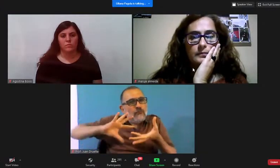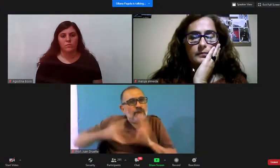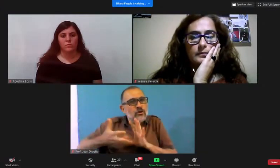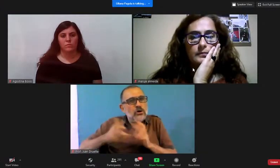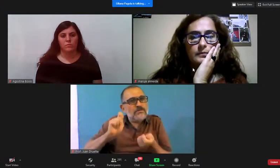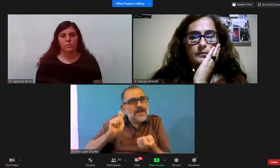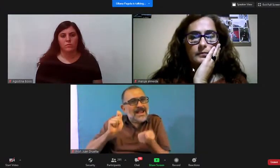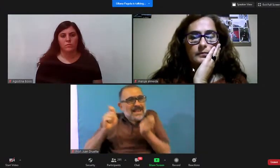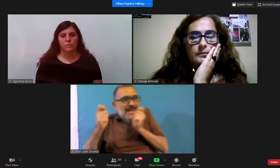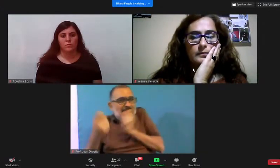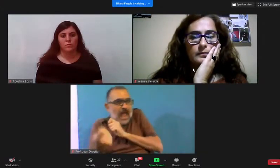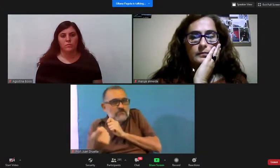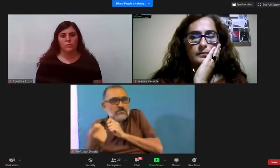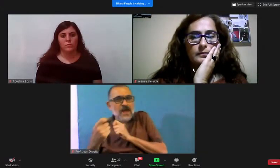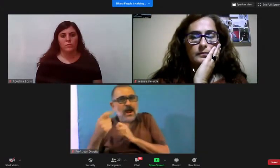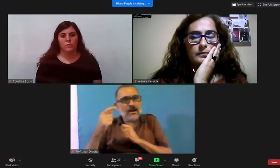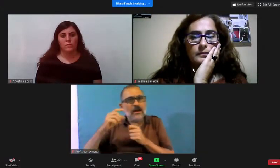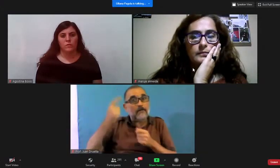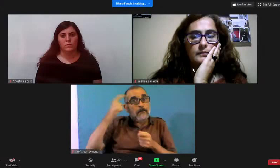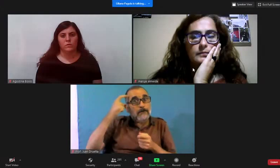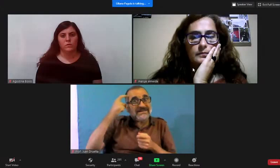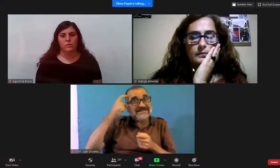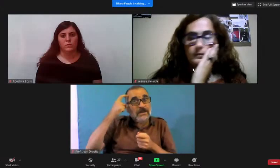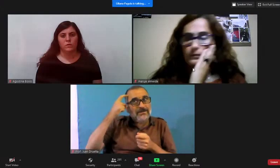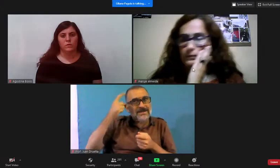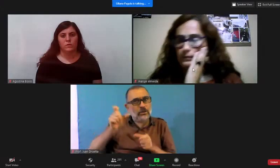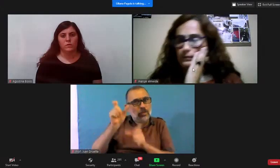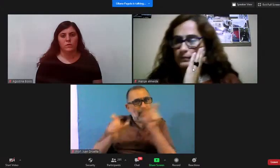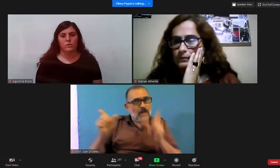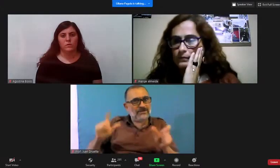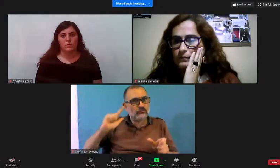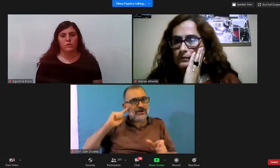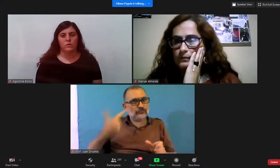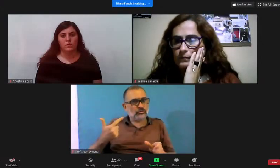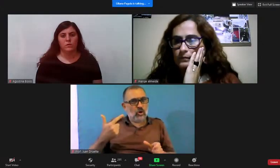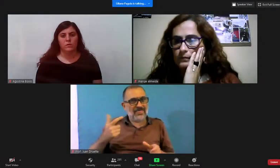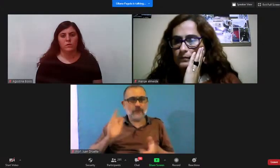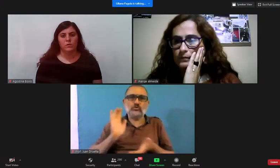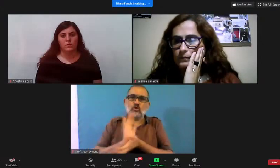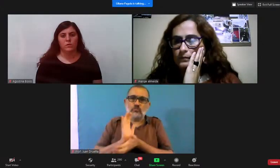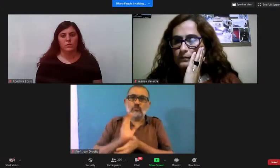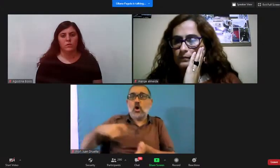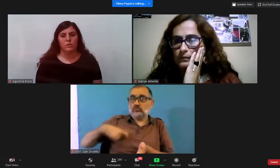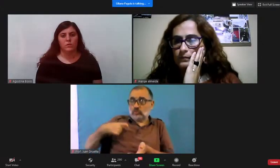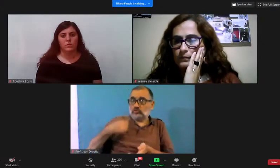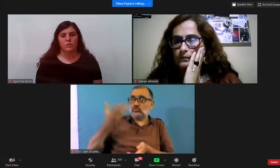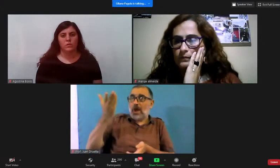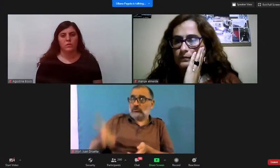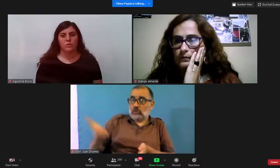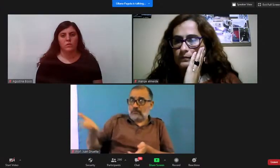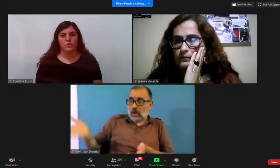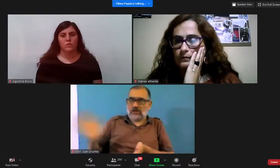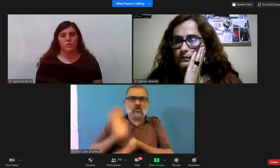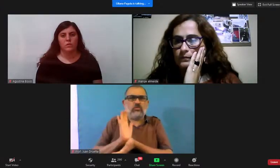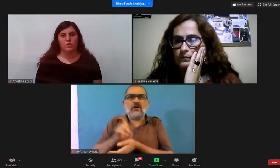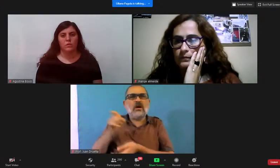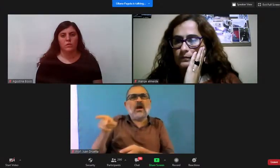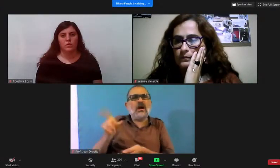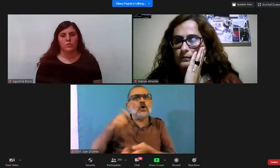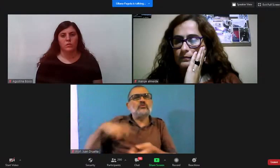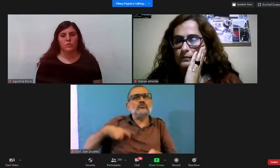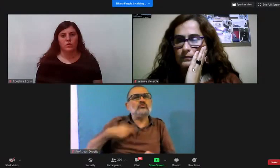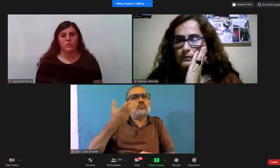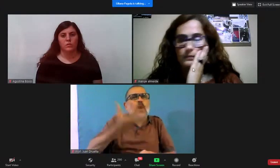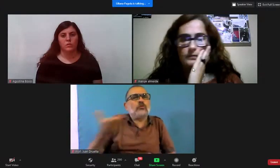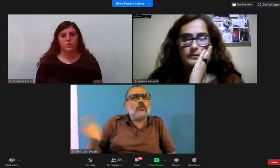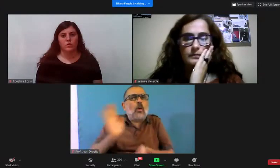nosotros buscamos es estrategias y formas de ir cambiando esta forma de pensar sobre las personas